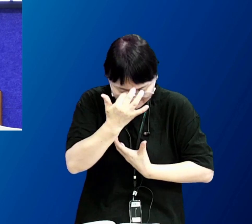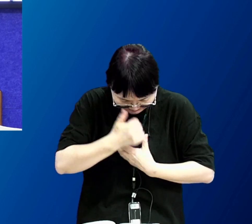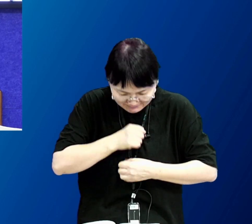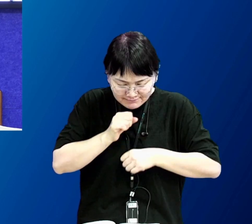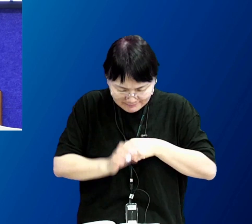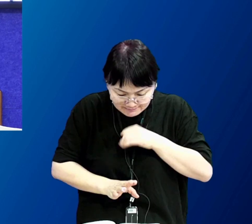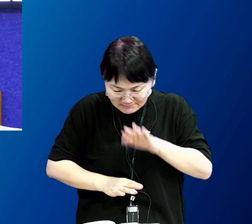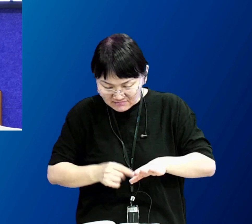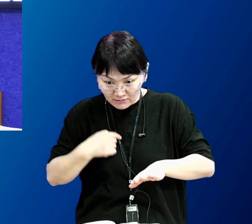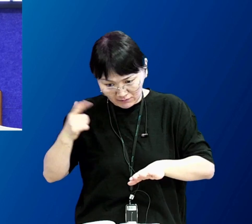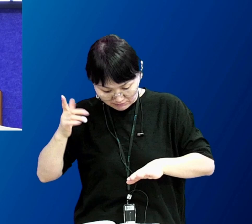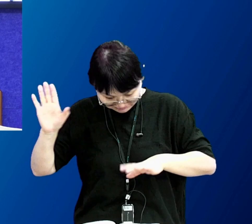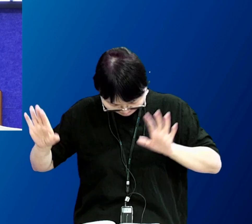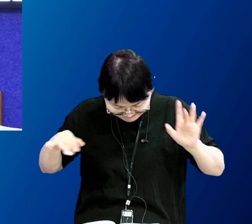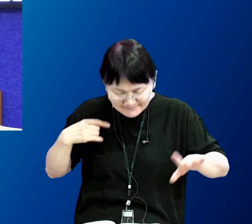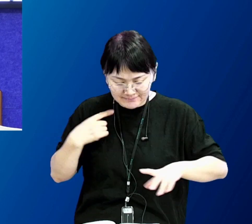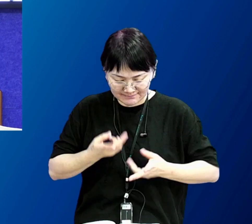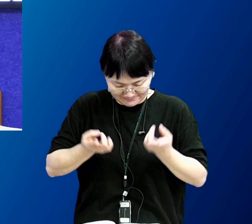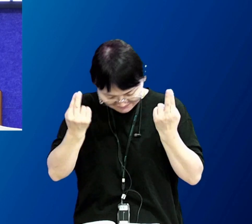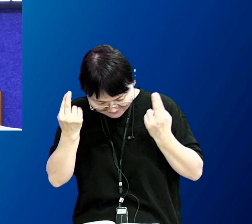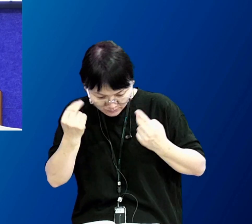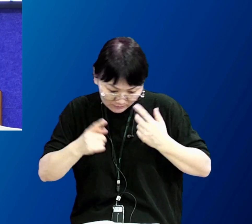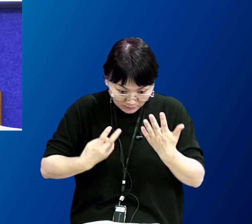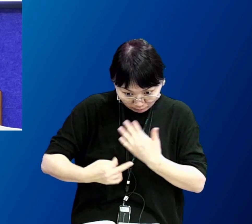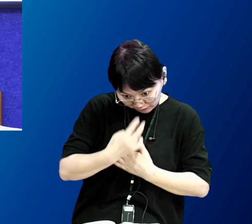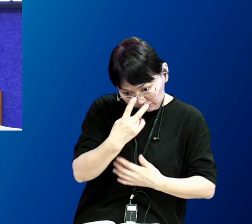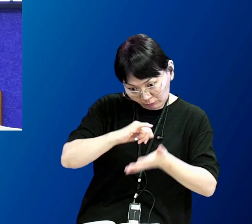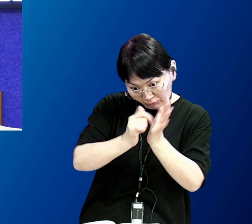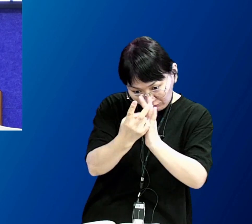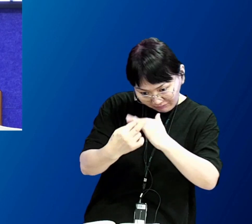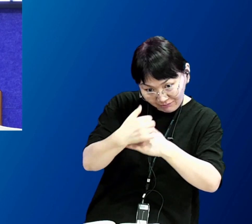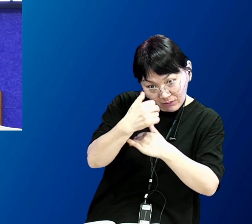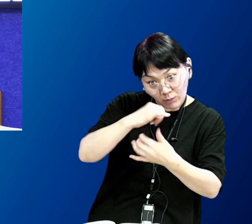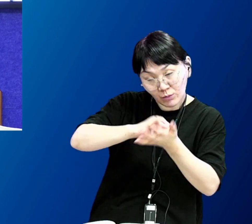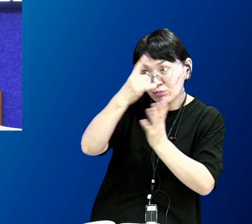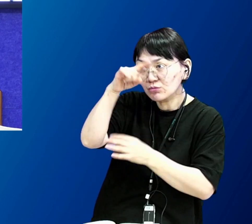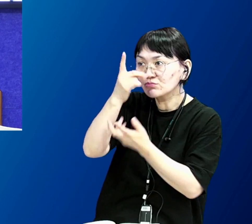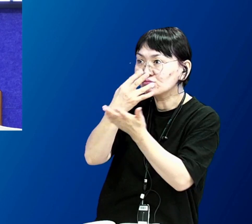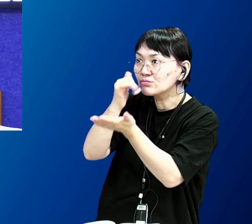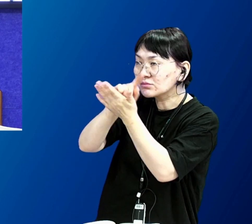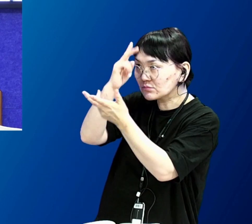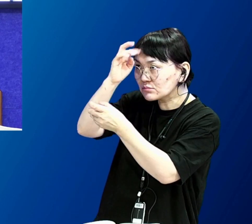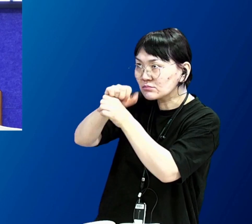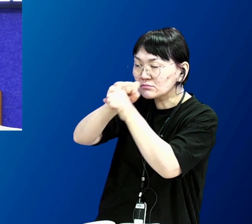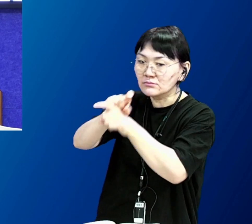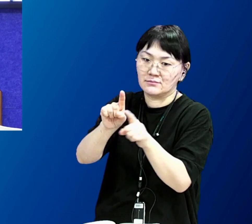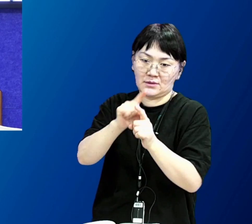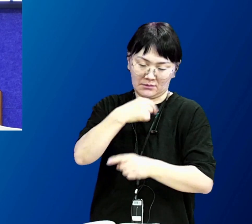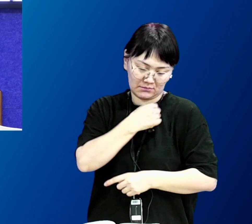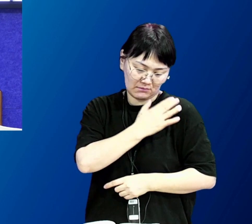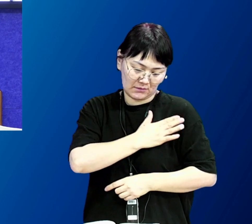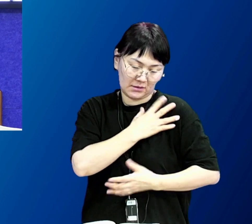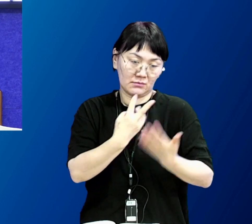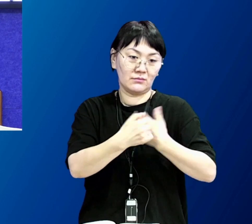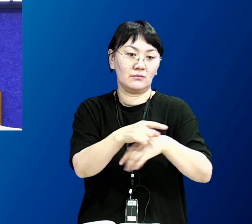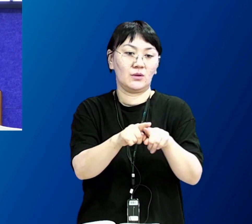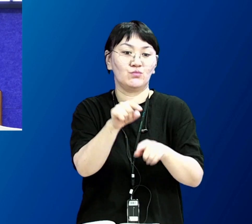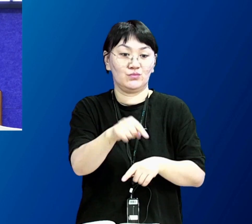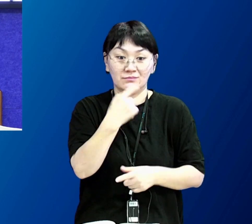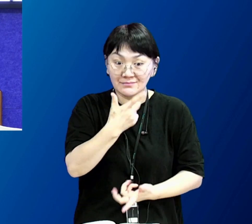сахиж биелүүлж байгаа нь юу юм бол миний тушаалуудыг хүлээн авч сахигч нь намайг хайрлагч мөн гэж хэлсэн